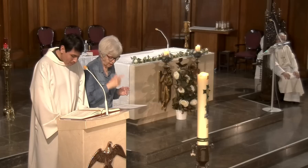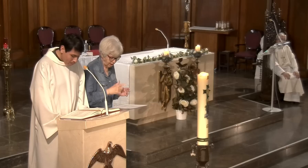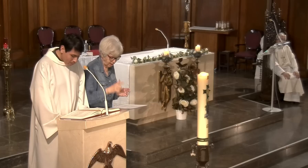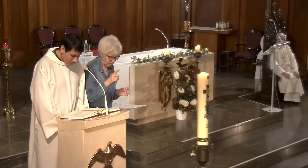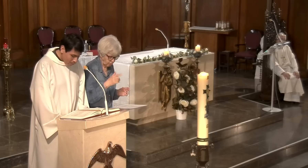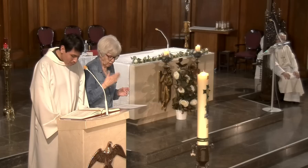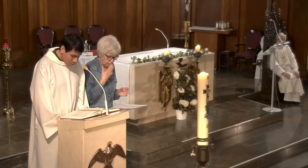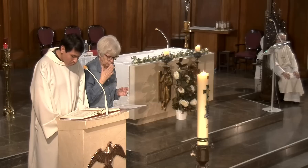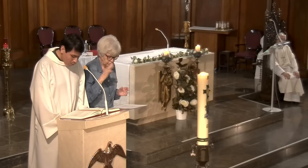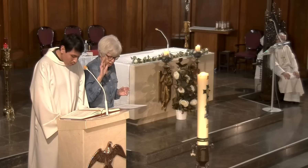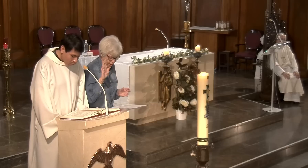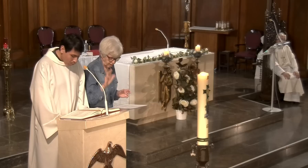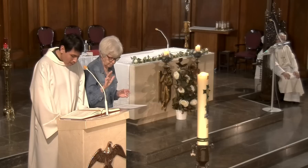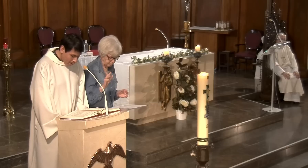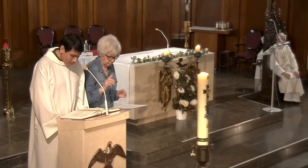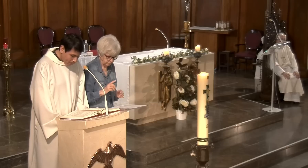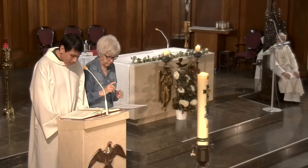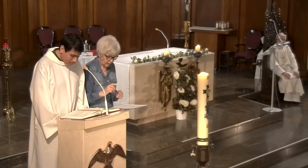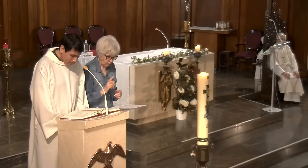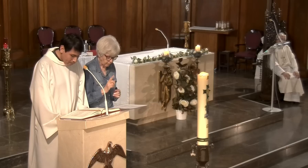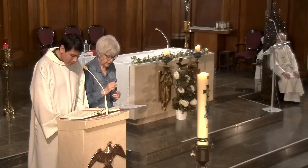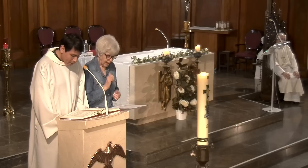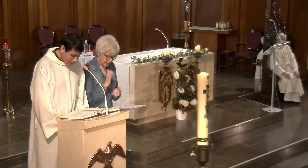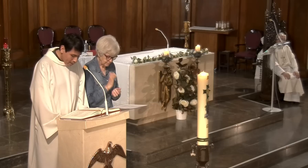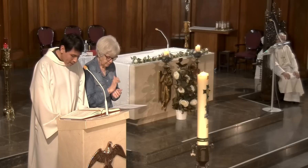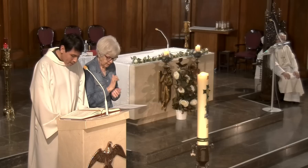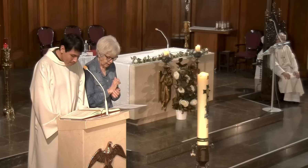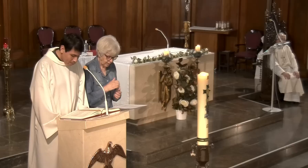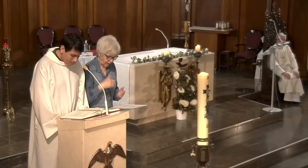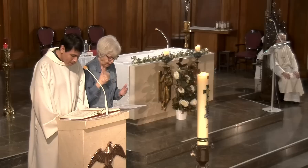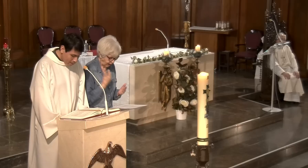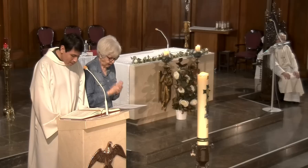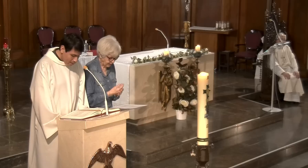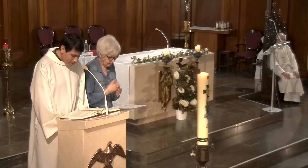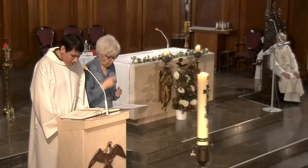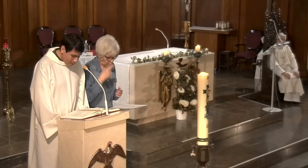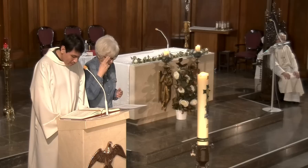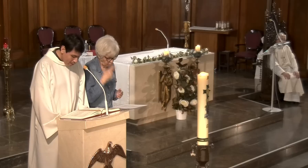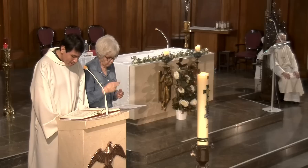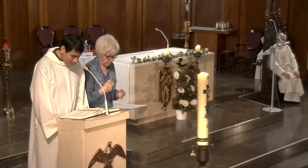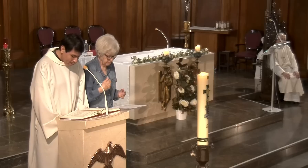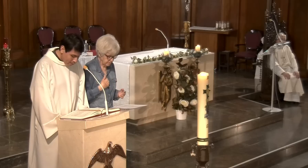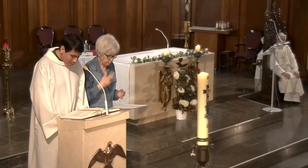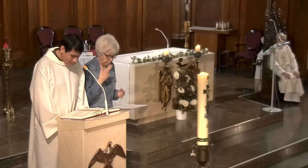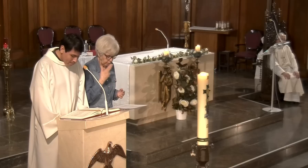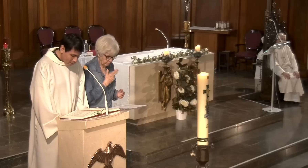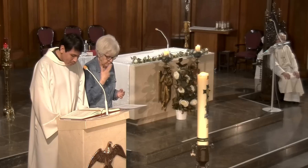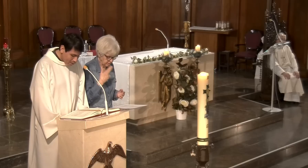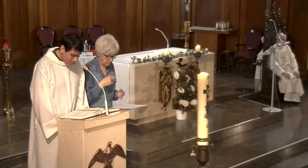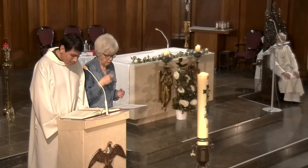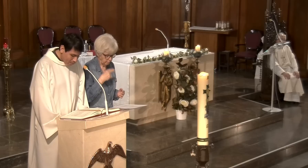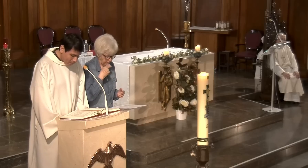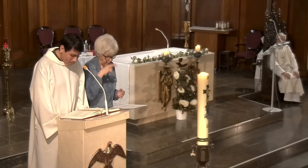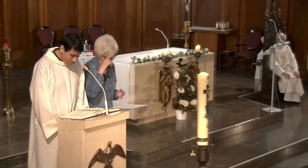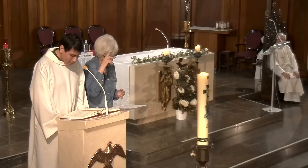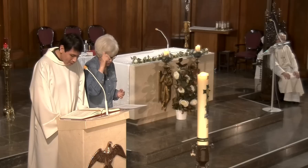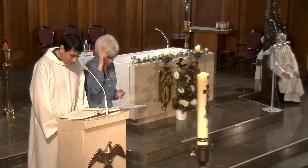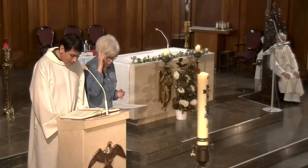con su propia autoridad en cambio recibiréis la fuerza del espíritu santo que